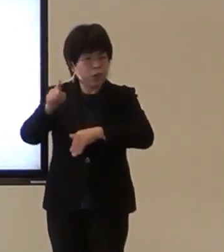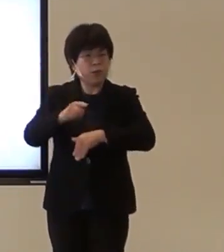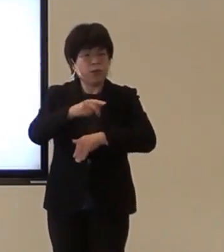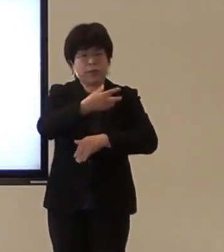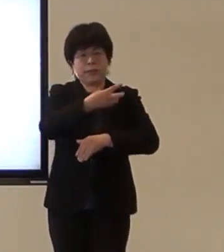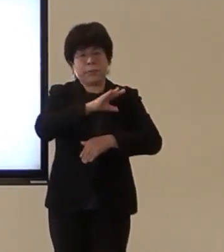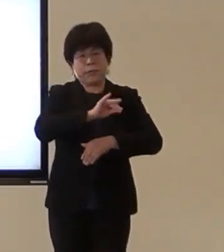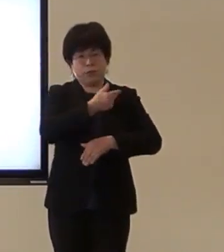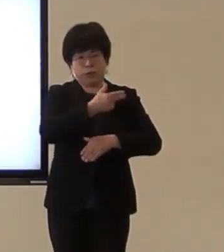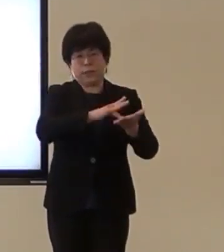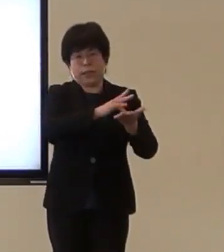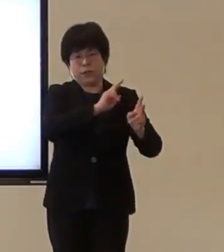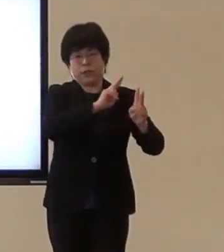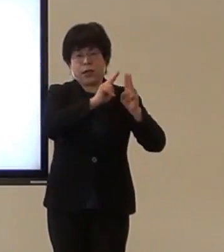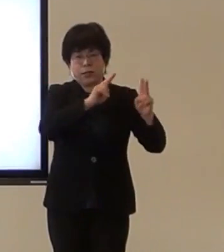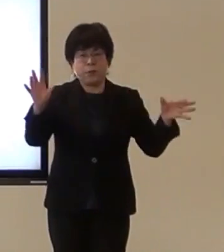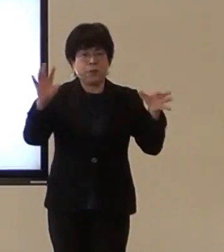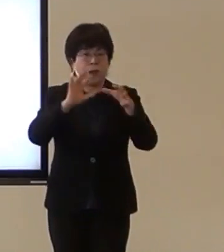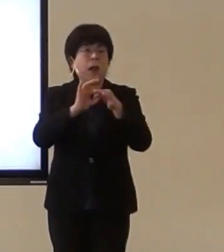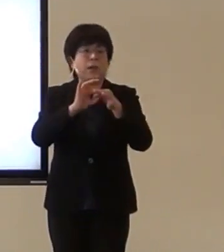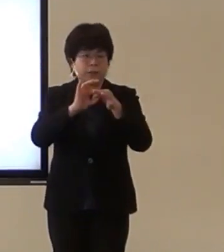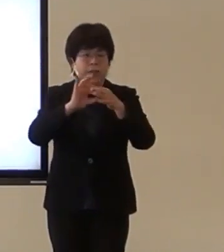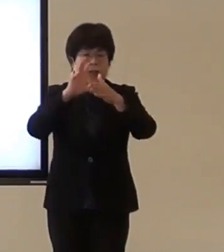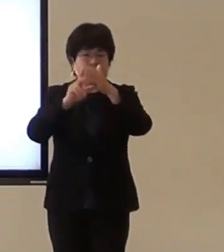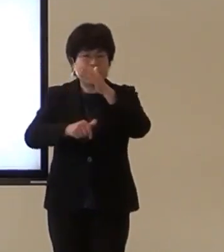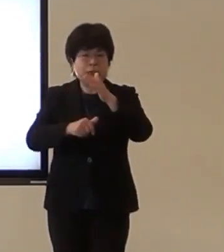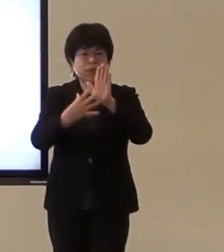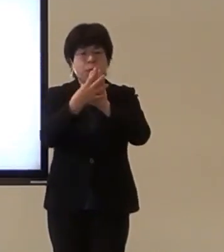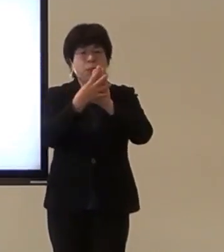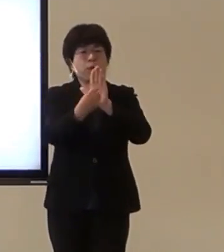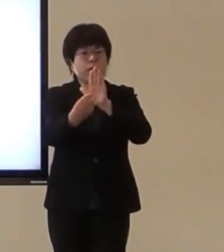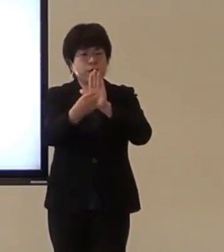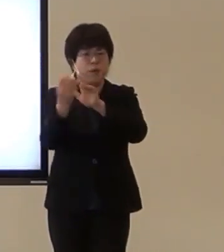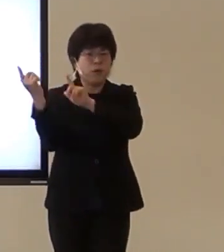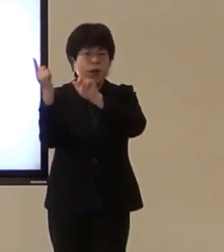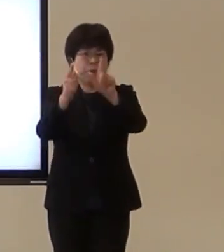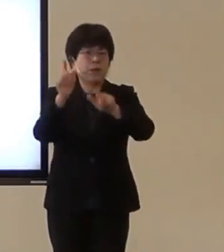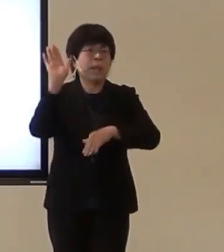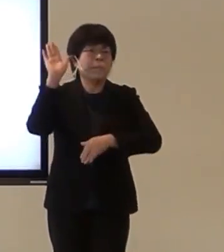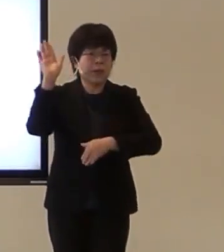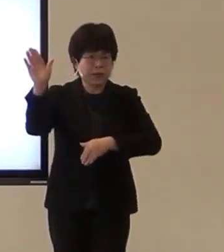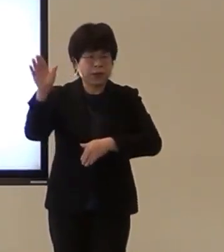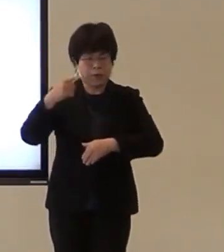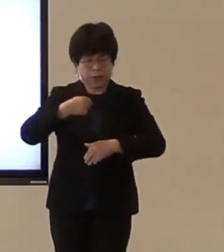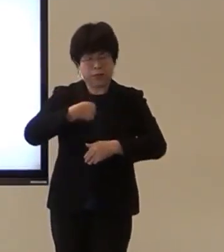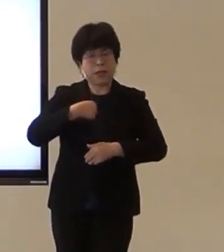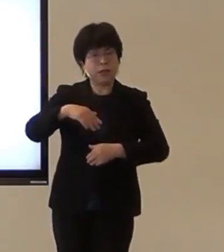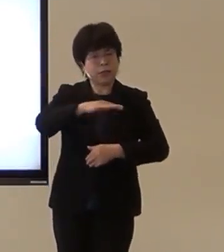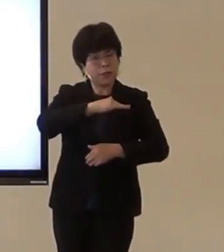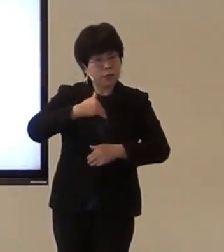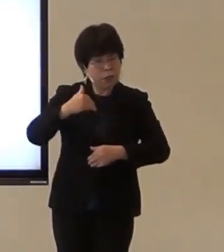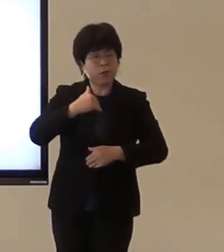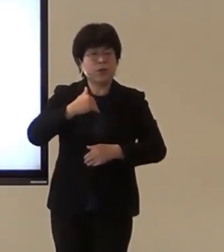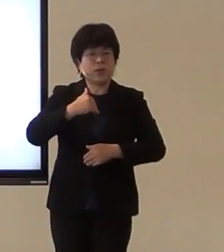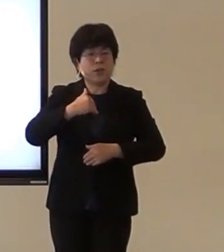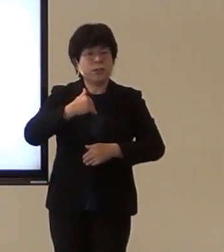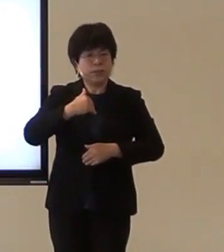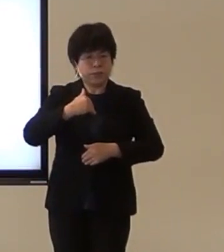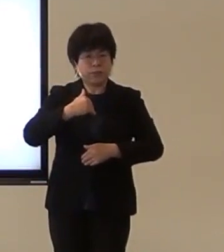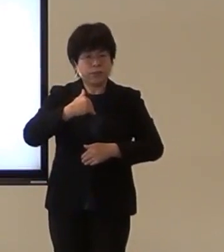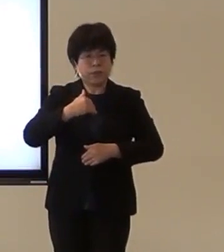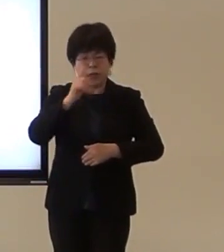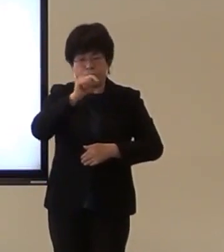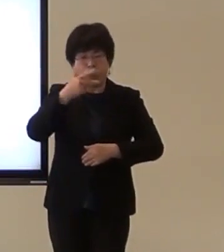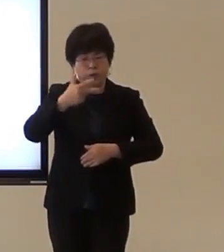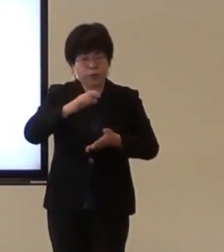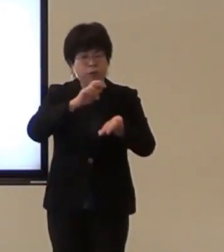を先日は発表されました。私どもも地域といたしまして、今後もそのさまざまな主体、甲府